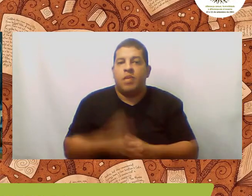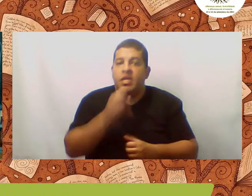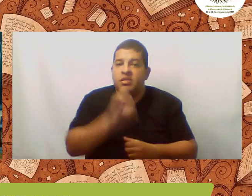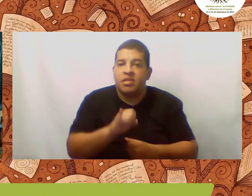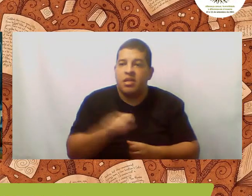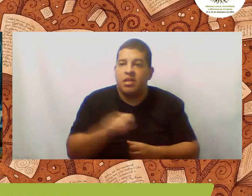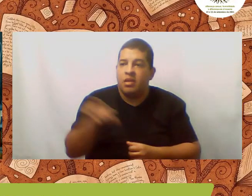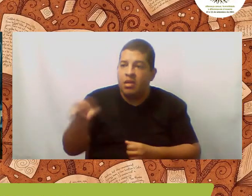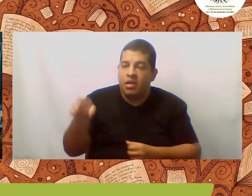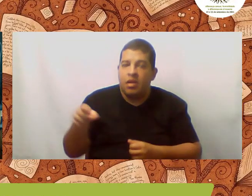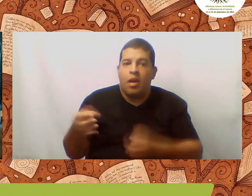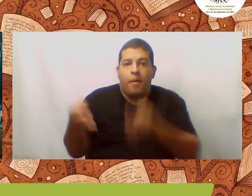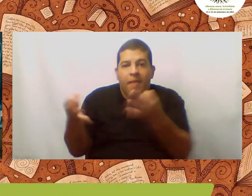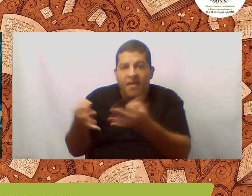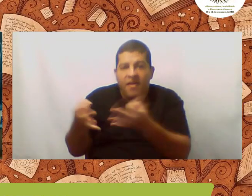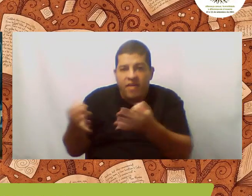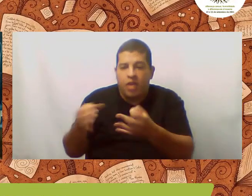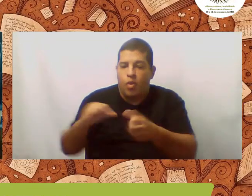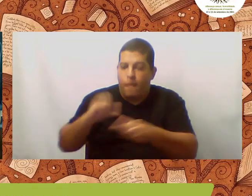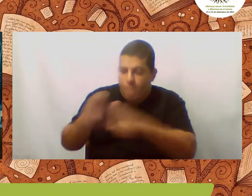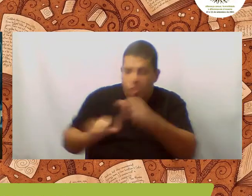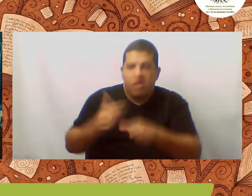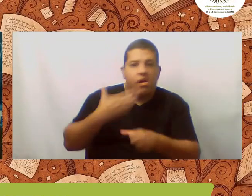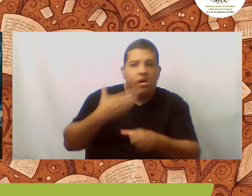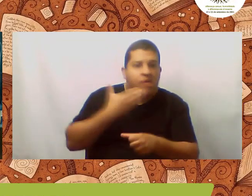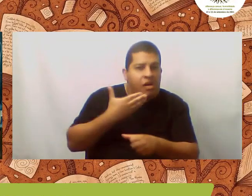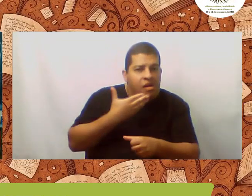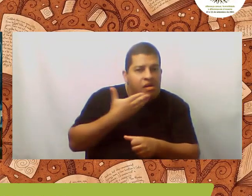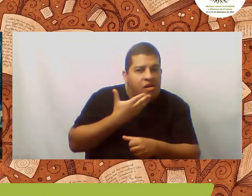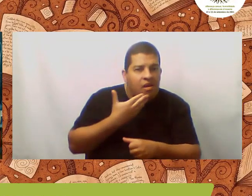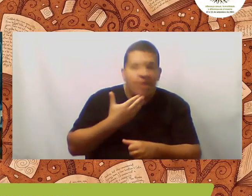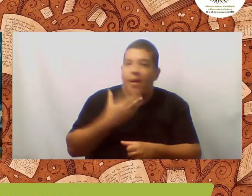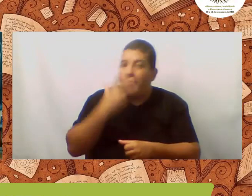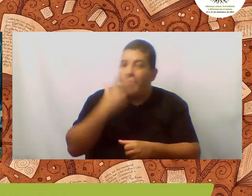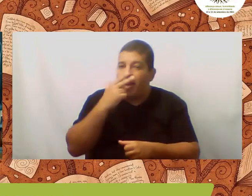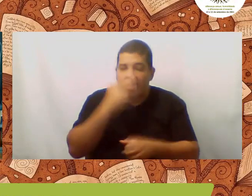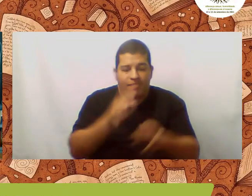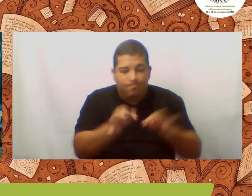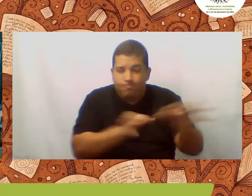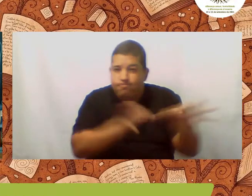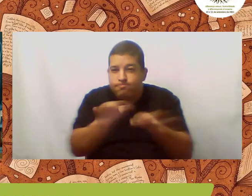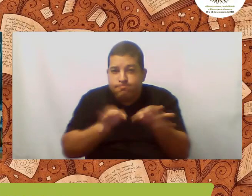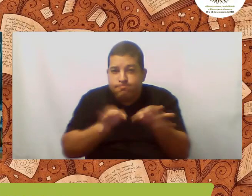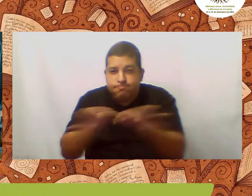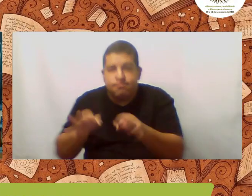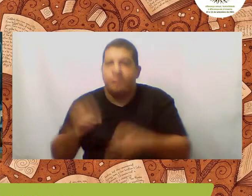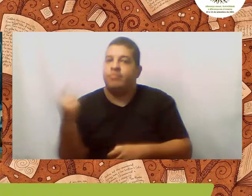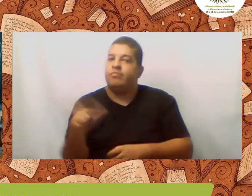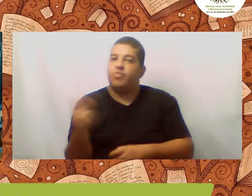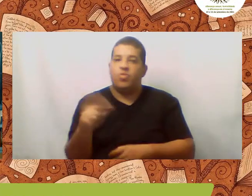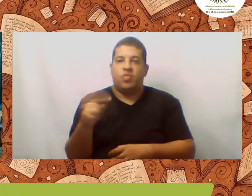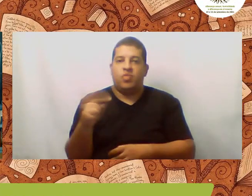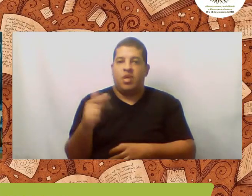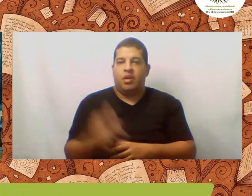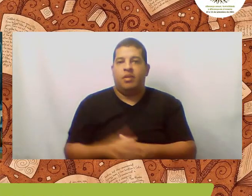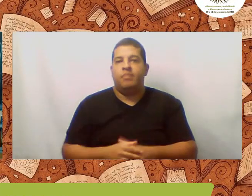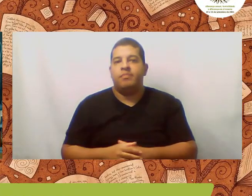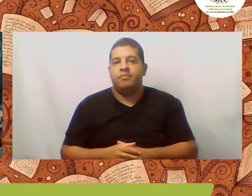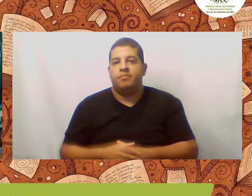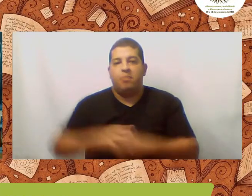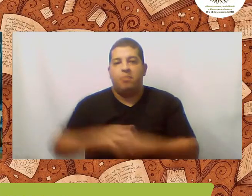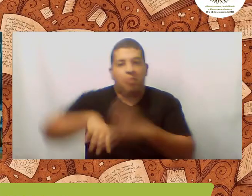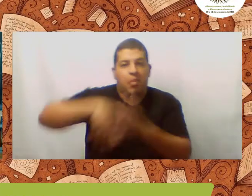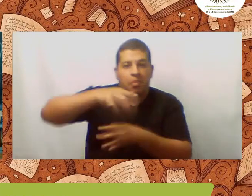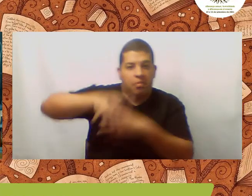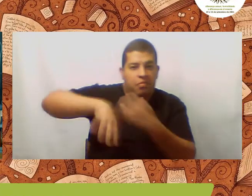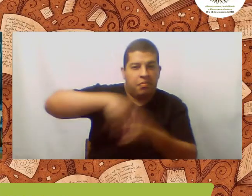Se o perfeito virasse imperfeito, isso implicava uma desorganização do cosmos antigo, né? Então, agora